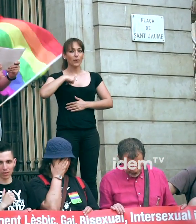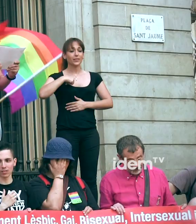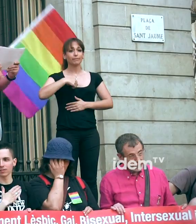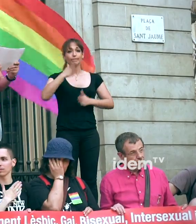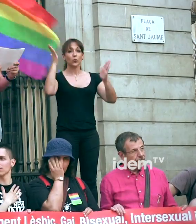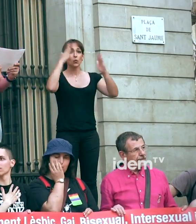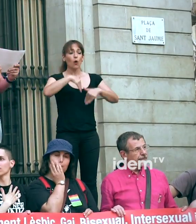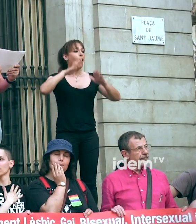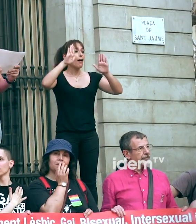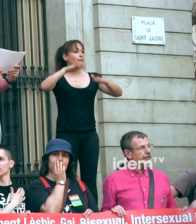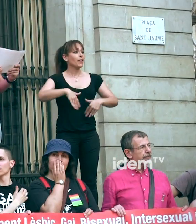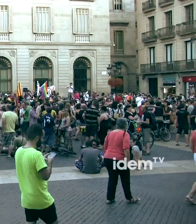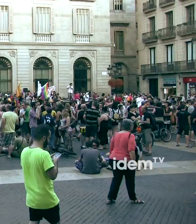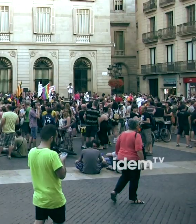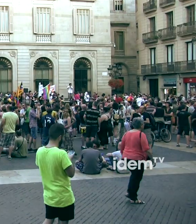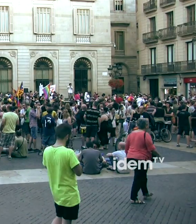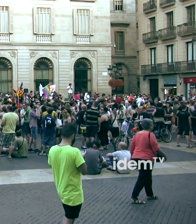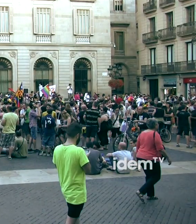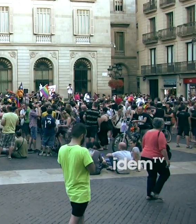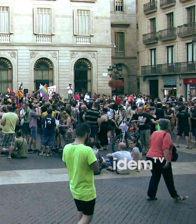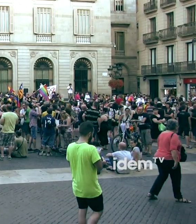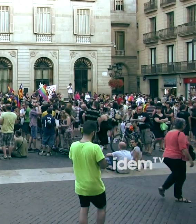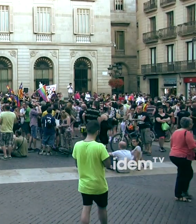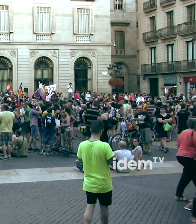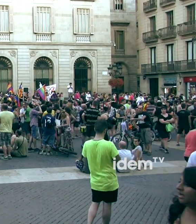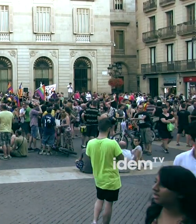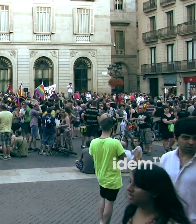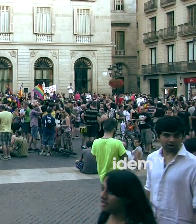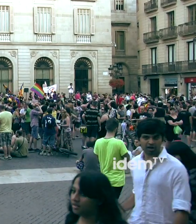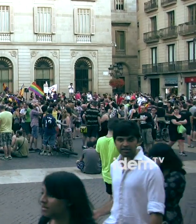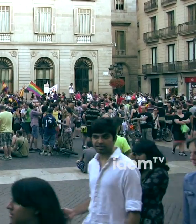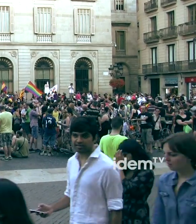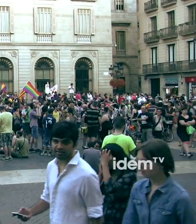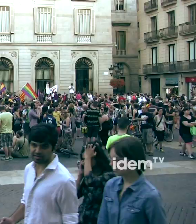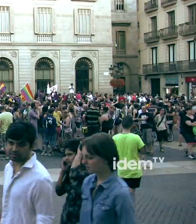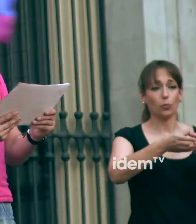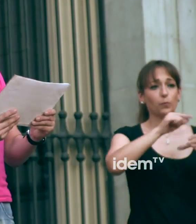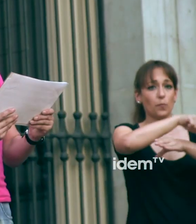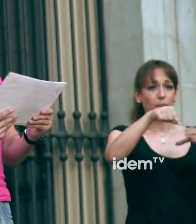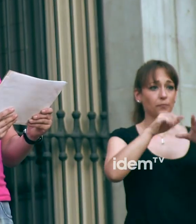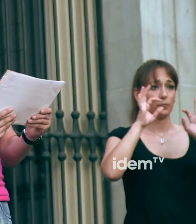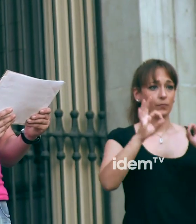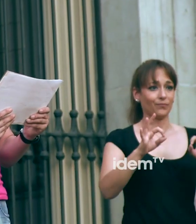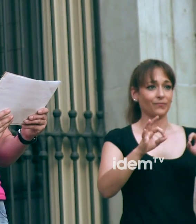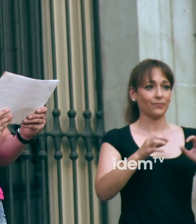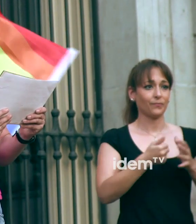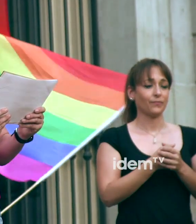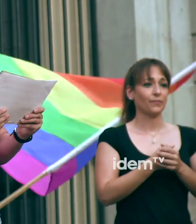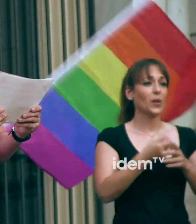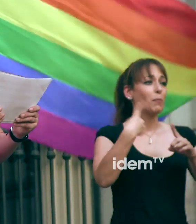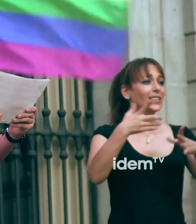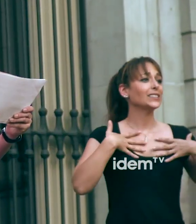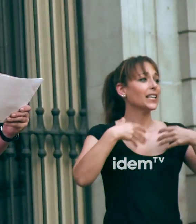brusca que ha sofert el sistema públic d'unitats de reassignació de gènere. La sanitat